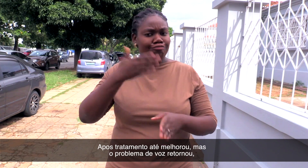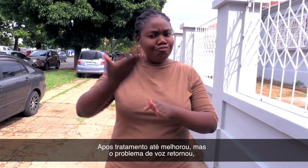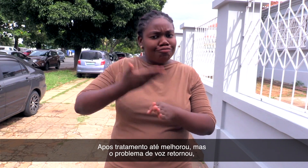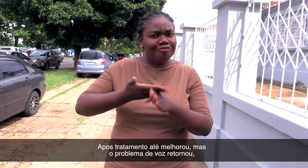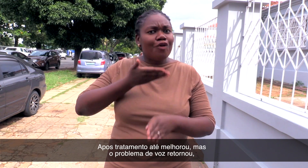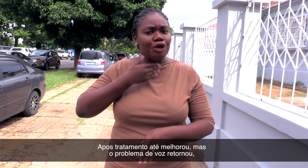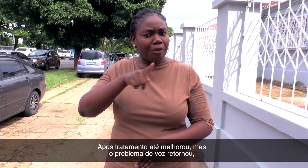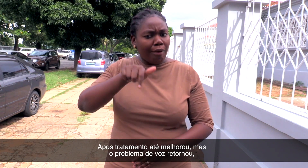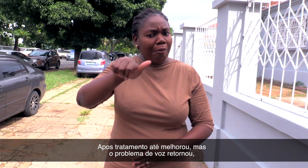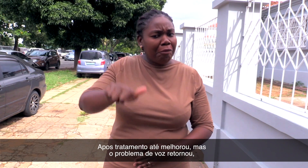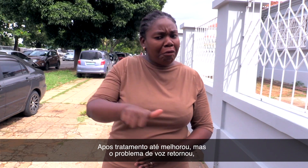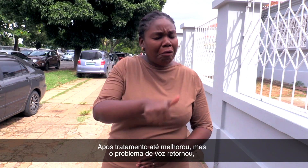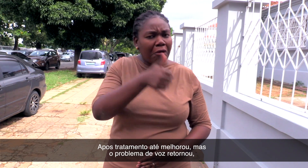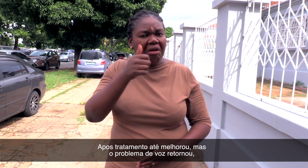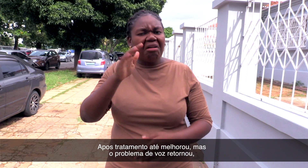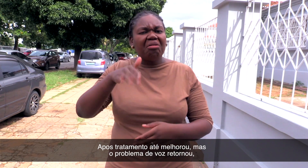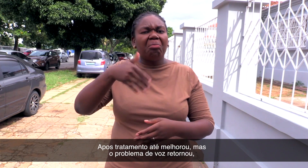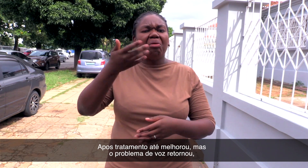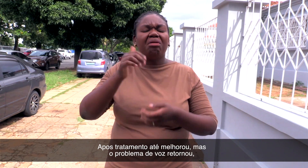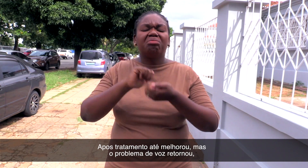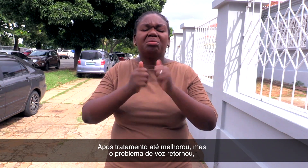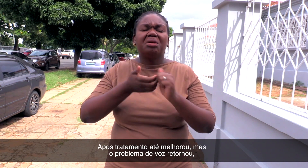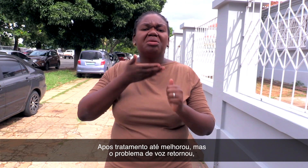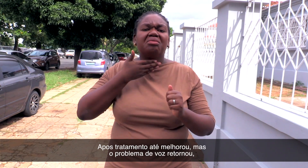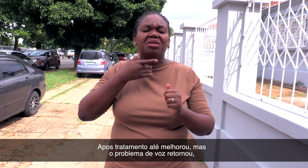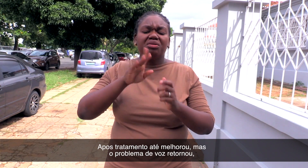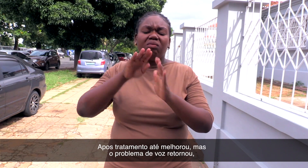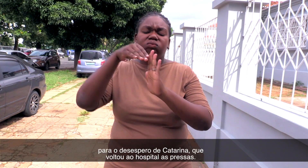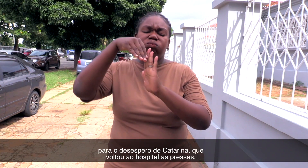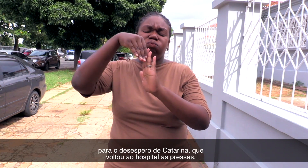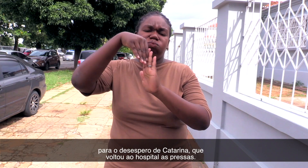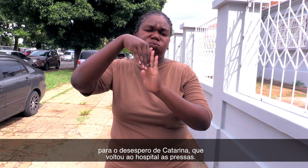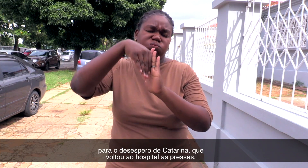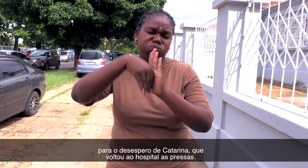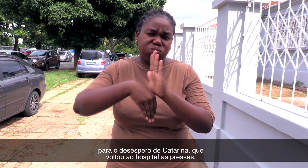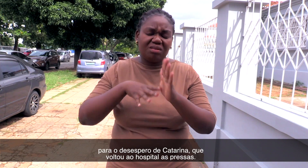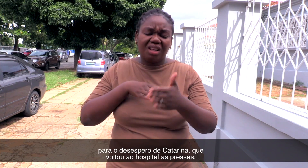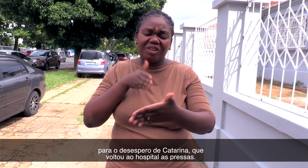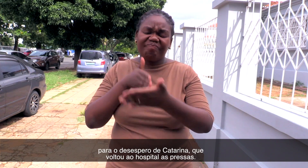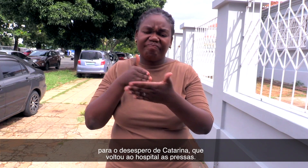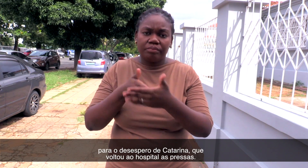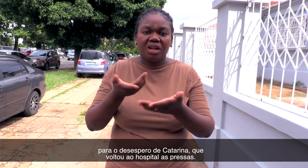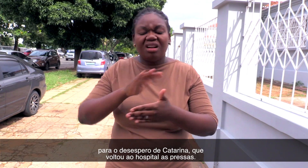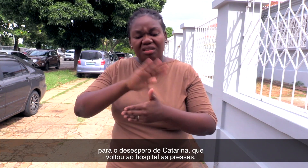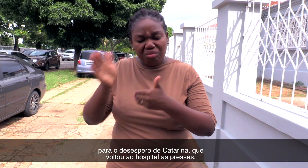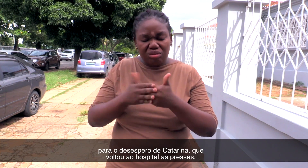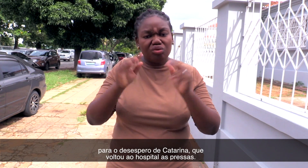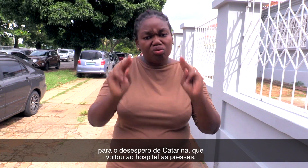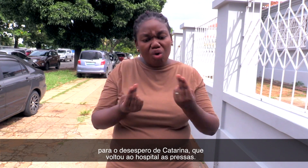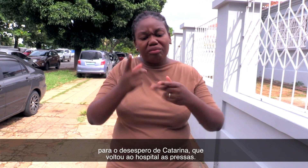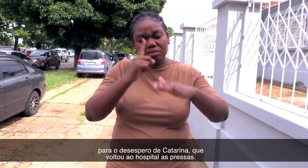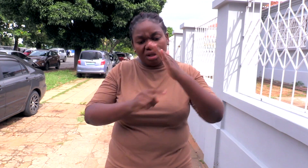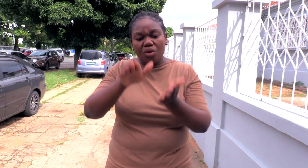Após tratamento, até melhorou, mas o problema de voz retornou para o desespero de Catarina, que voltou ao hospital